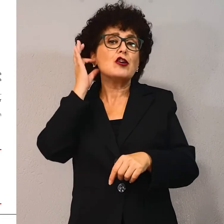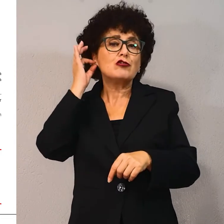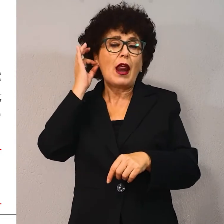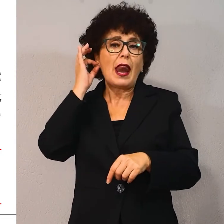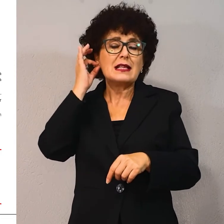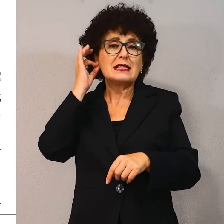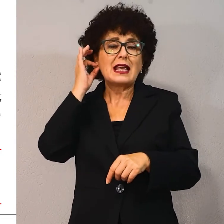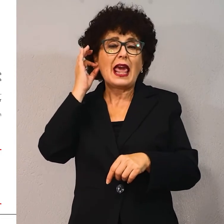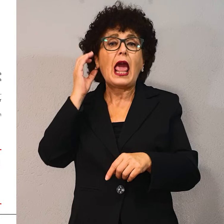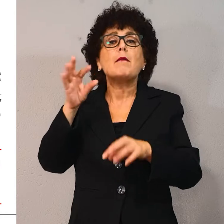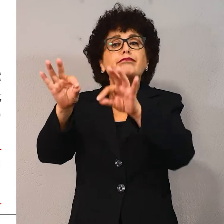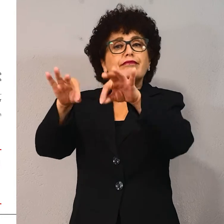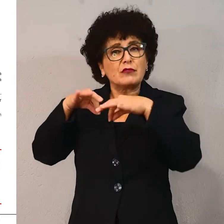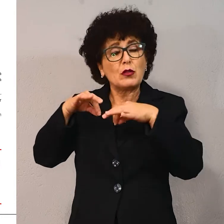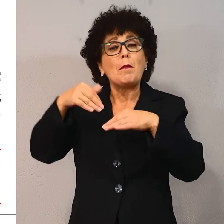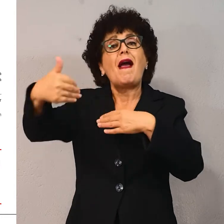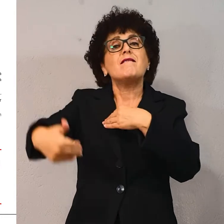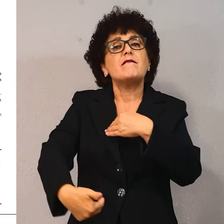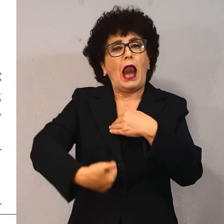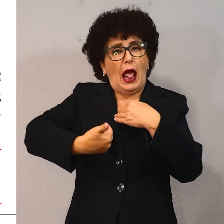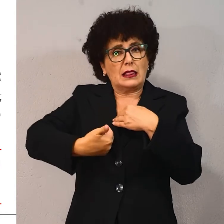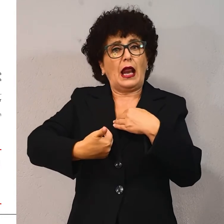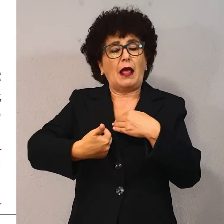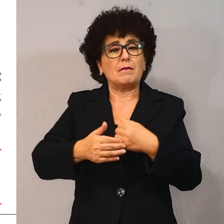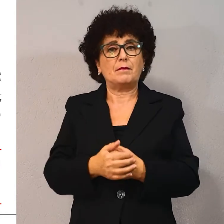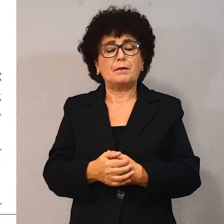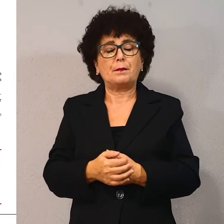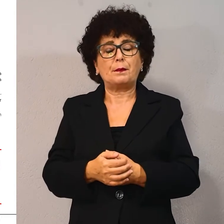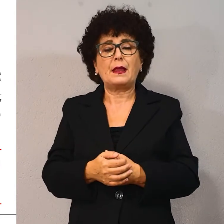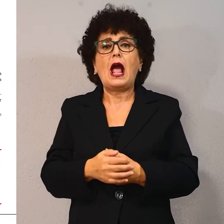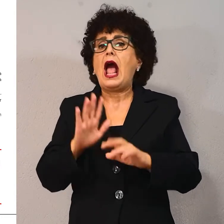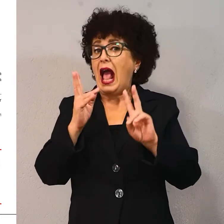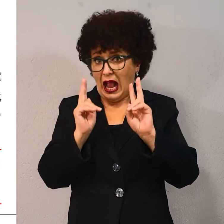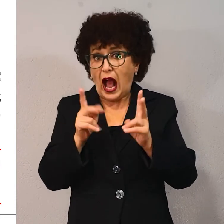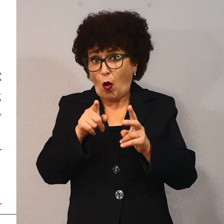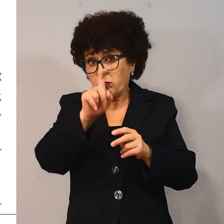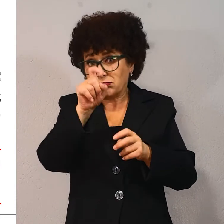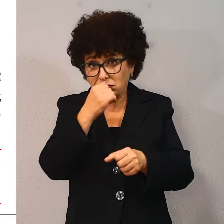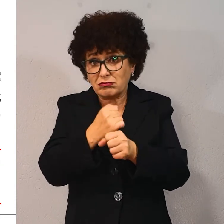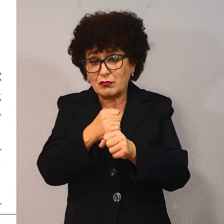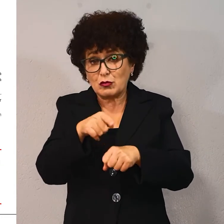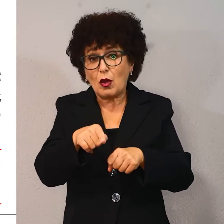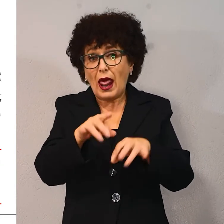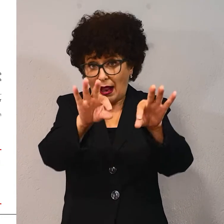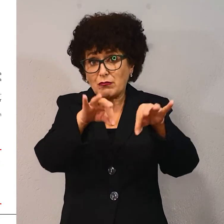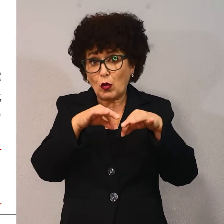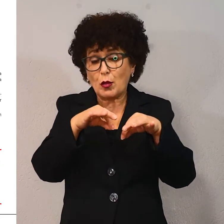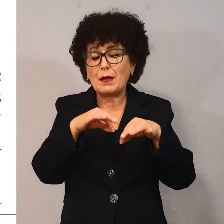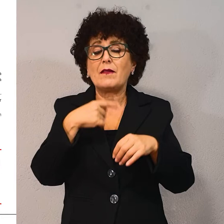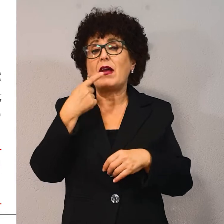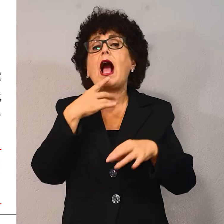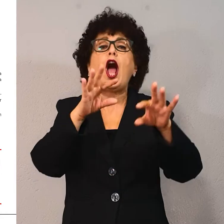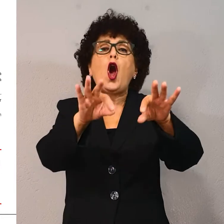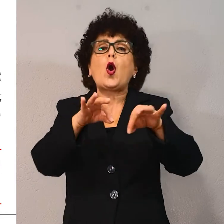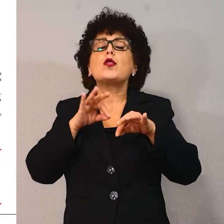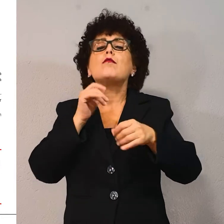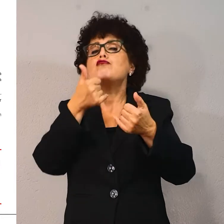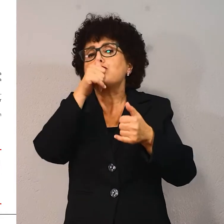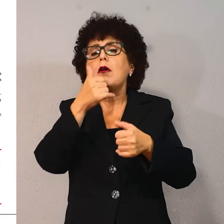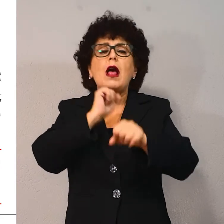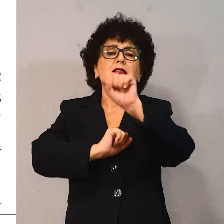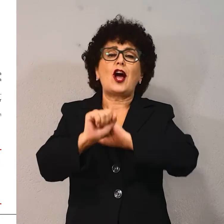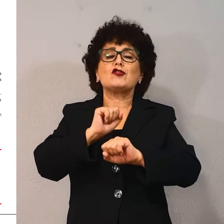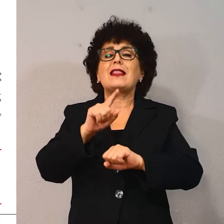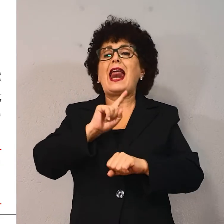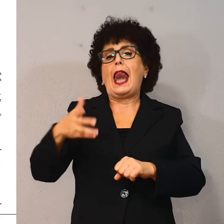женски, односно внатрешни. Како функционираат? Кондомите штитат од